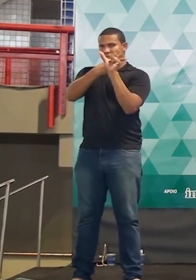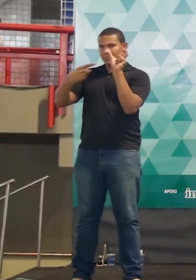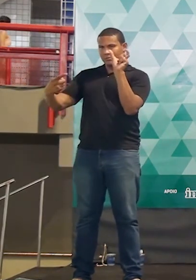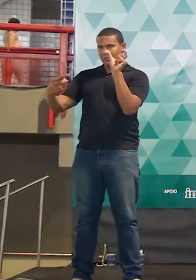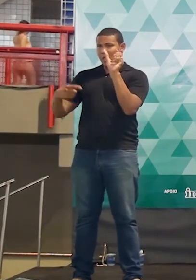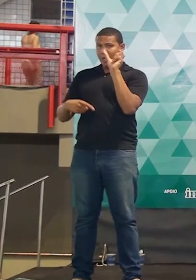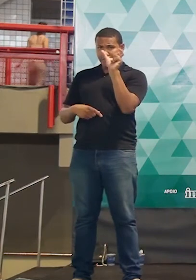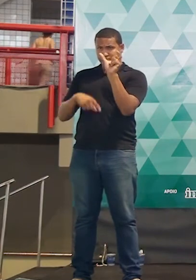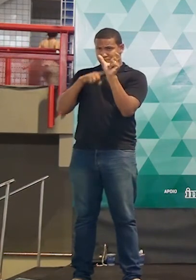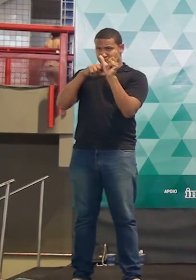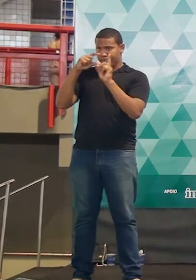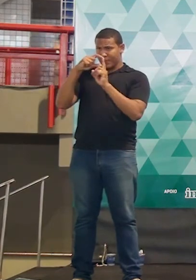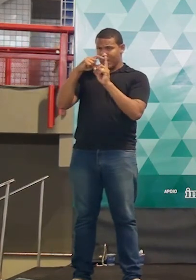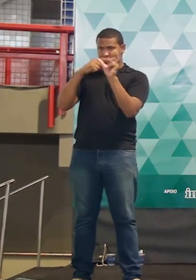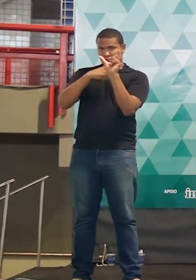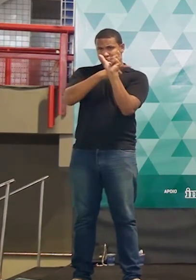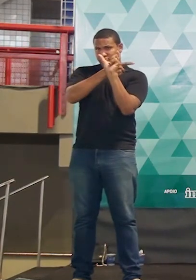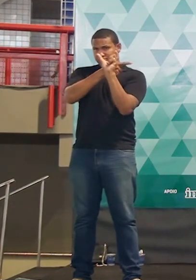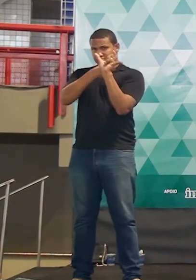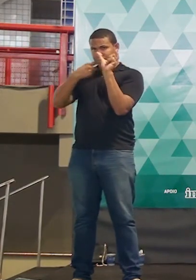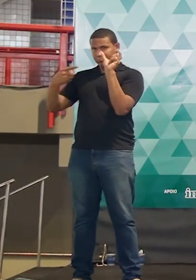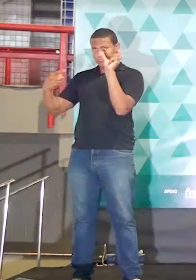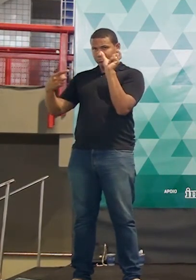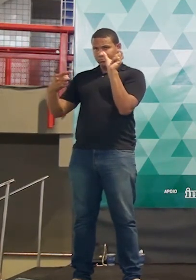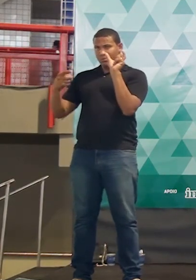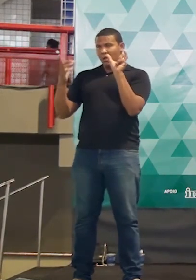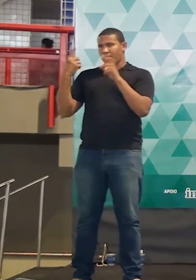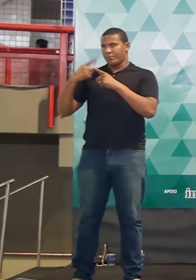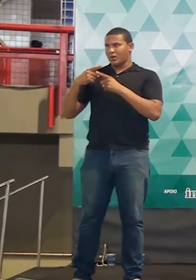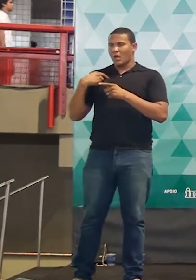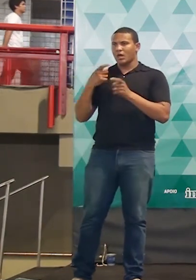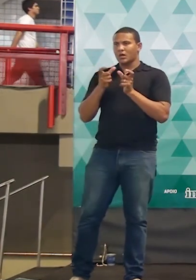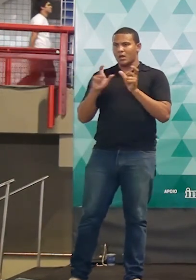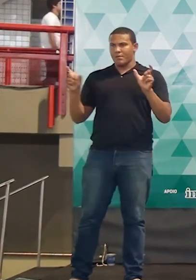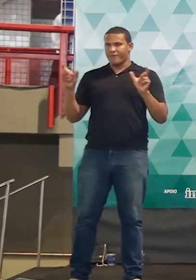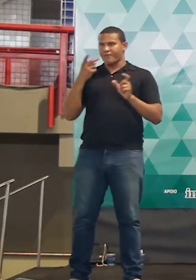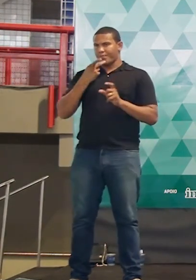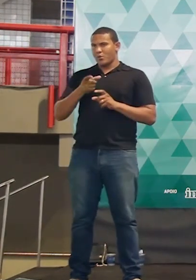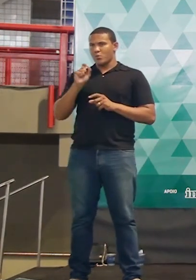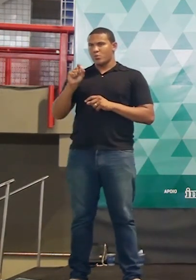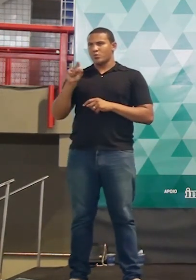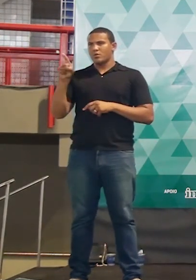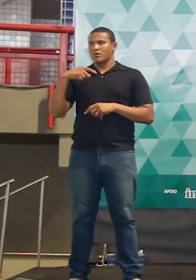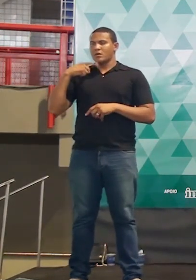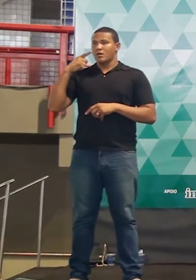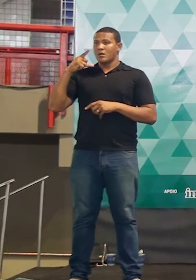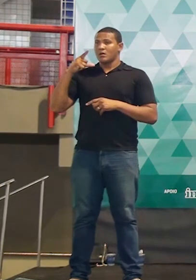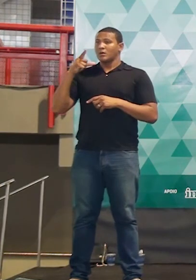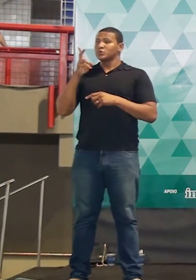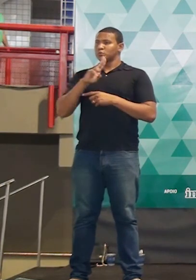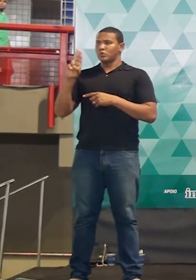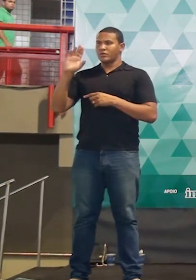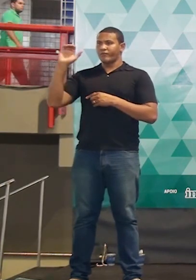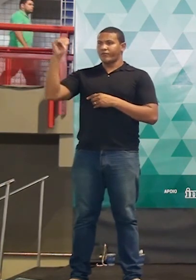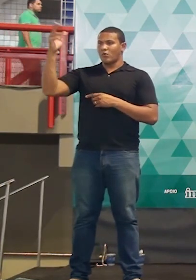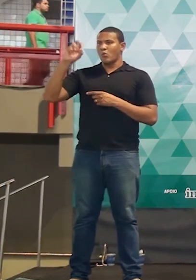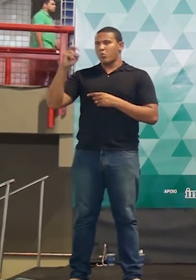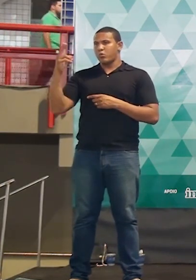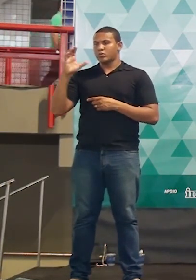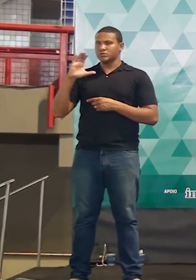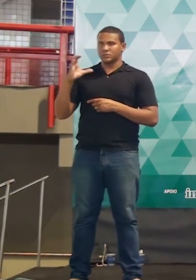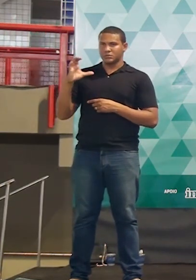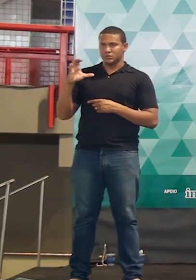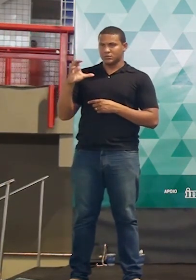palavra, porque a nossa gramática tem uma regra que diz assim: nomes estrangeiros